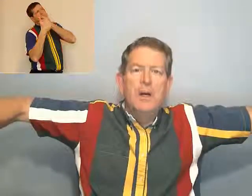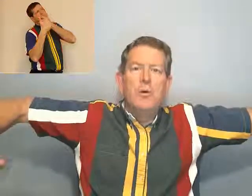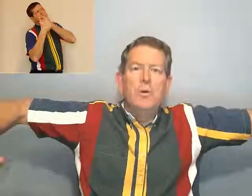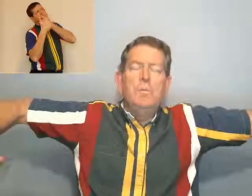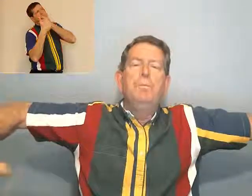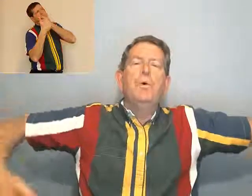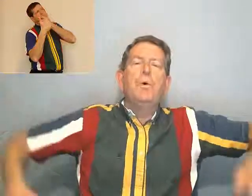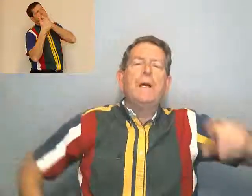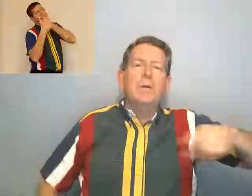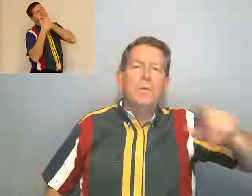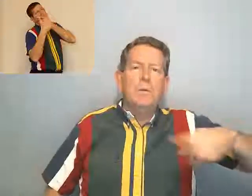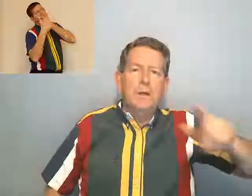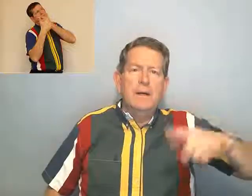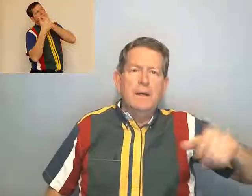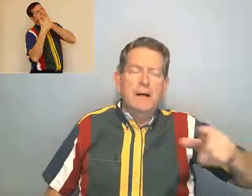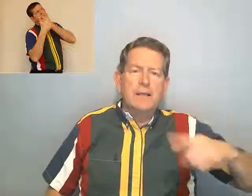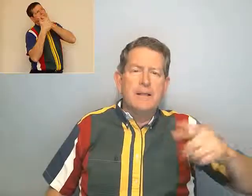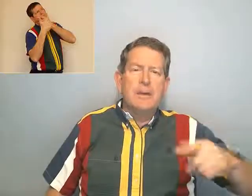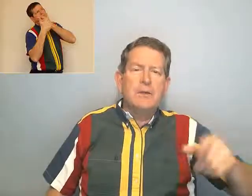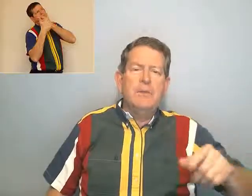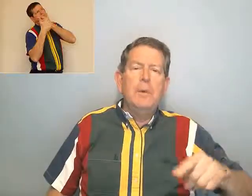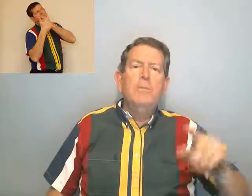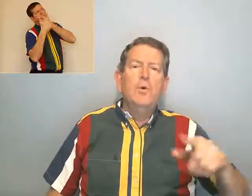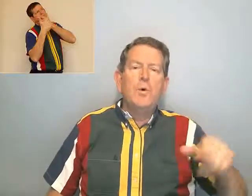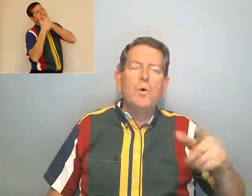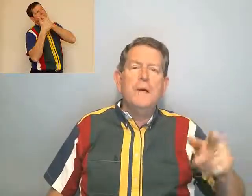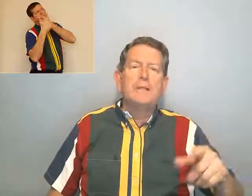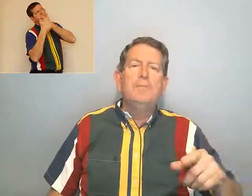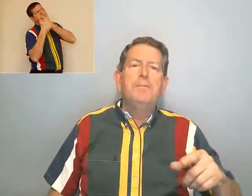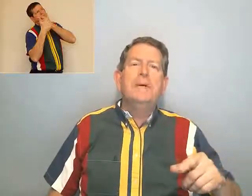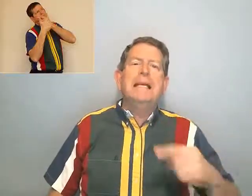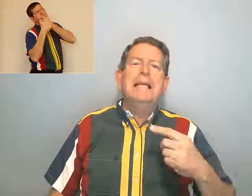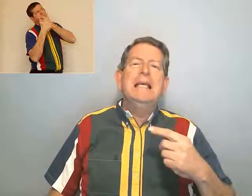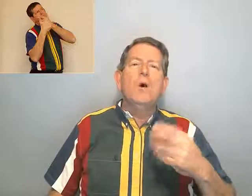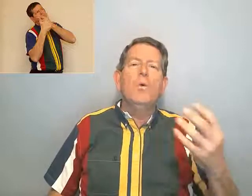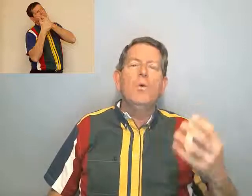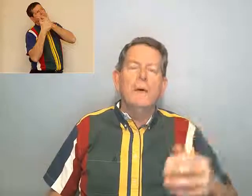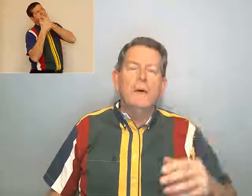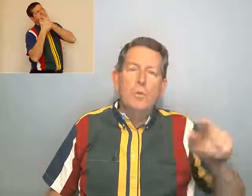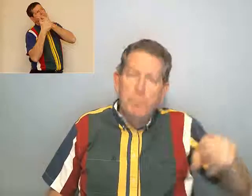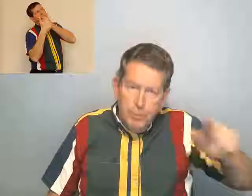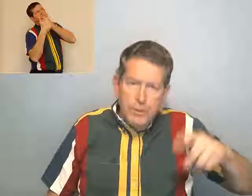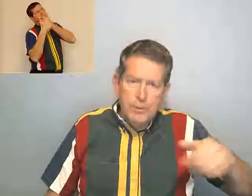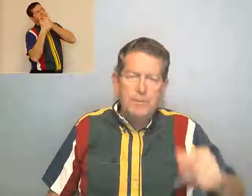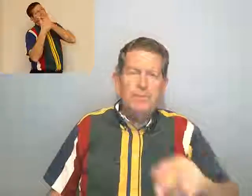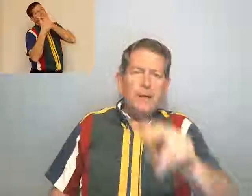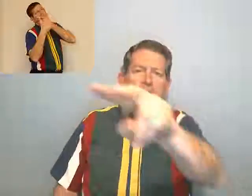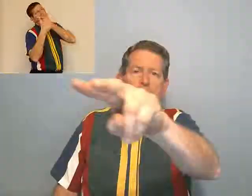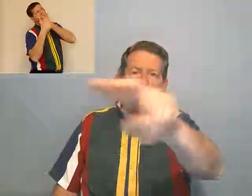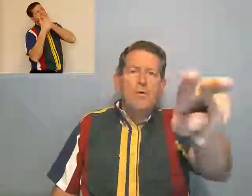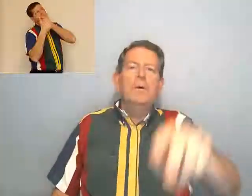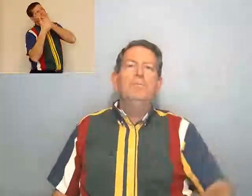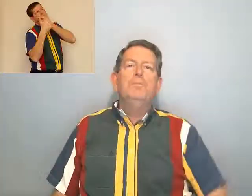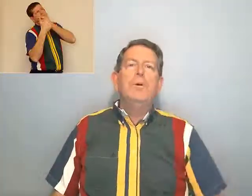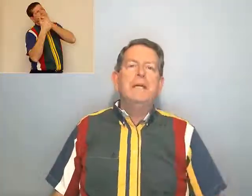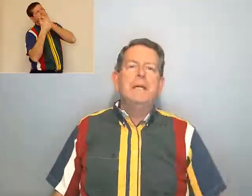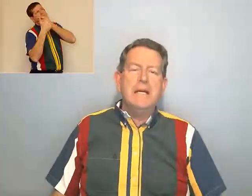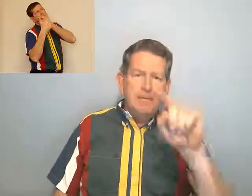nous pourrions. Ce n'est pas seulement pourrons, c'est pourrions. Nous pourrions, vous pourriez,